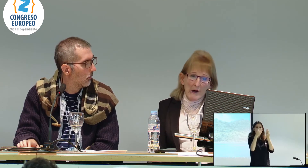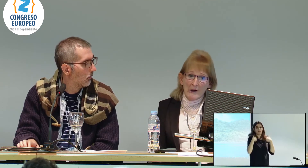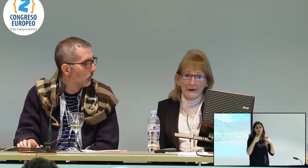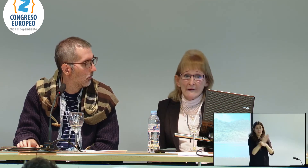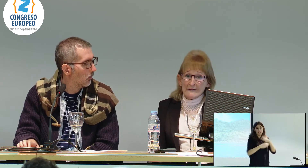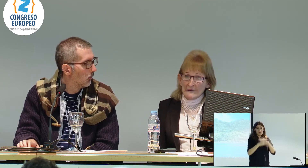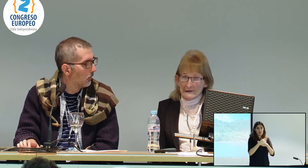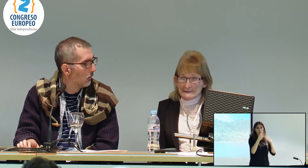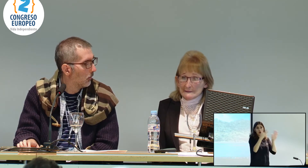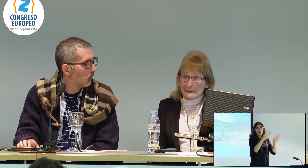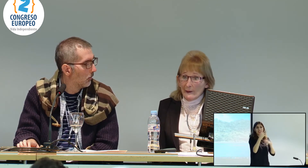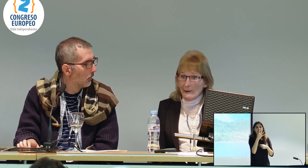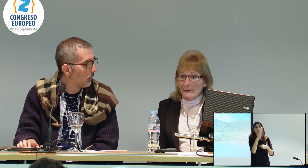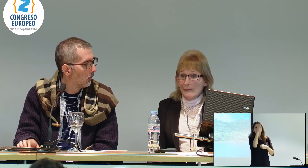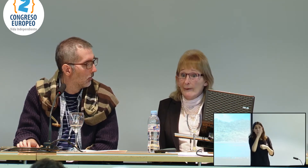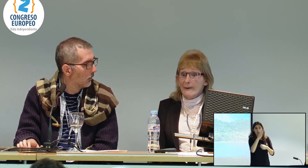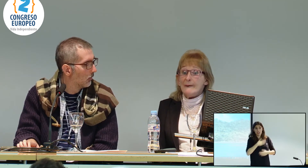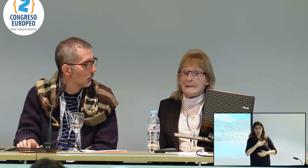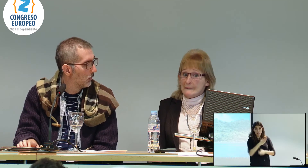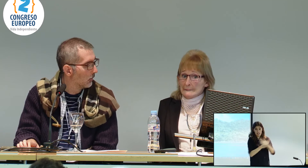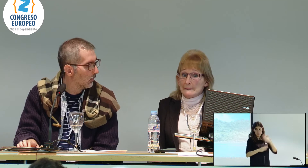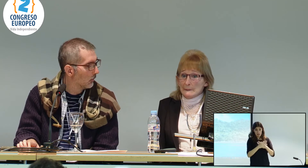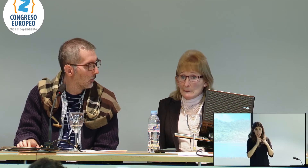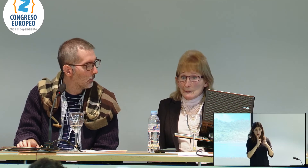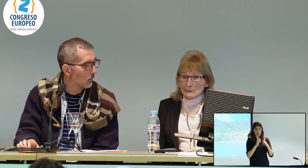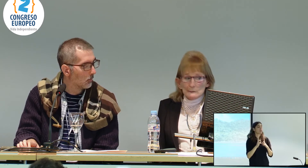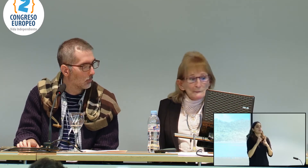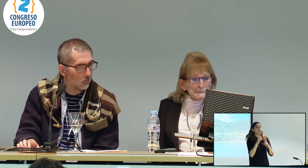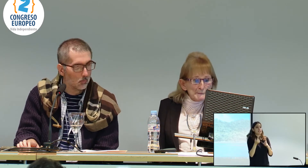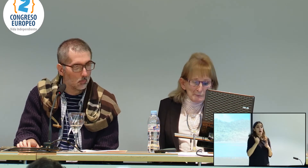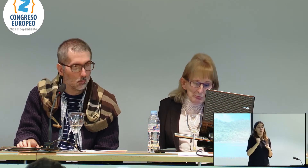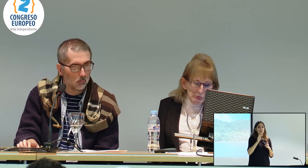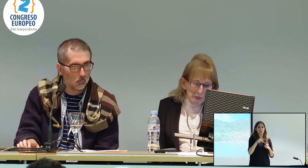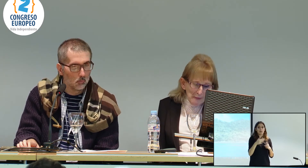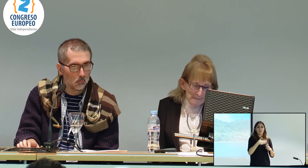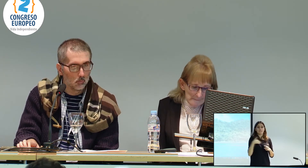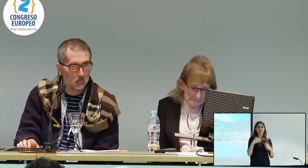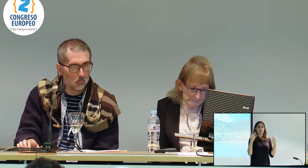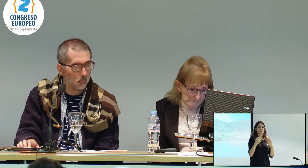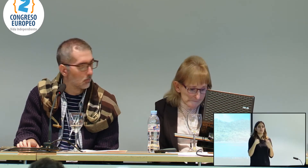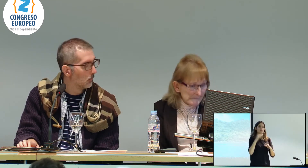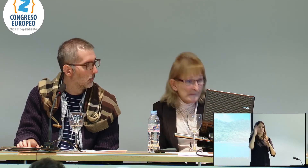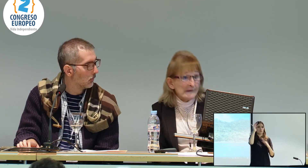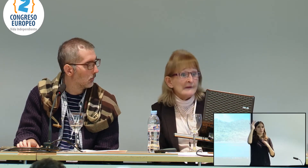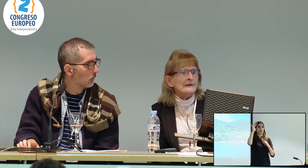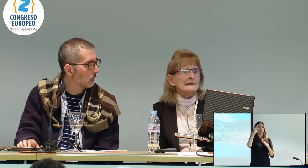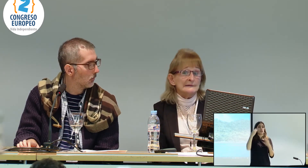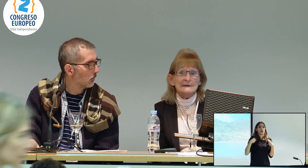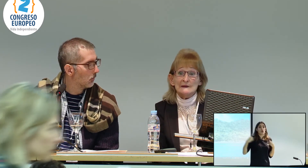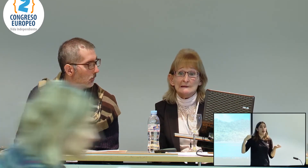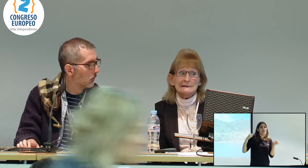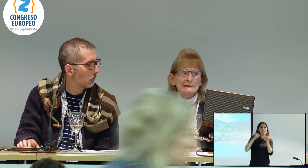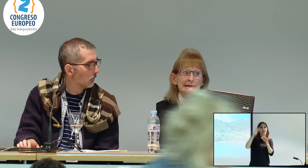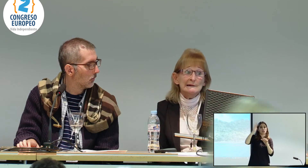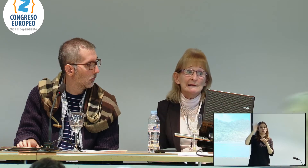discapacidad del 94%. Aprovecharía además para intentar cumplir mi sueño de toda la vida,